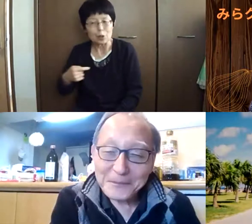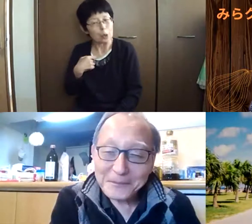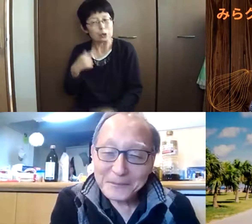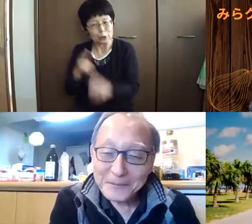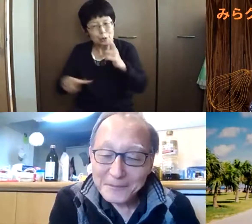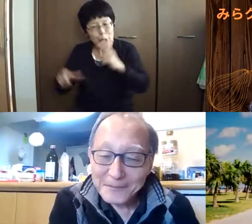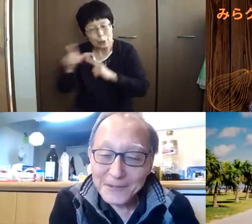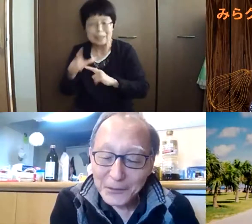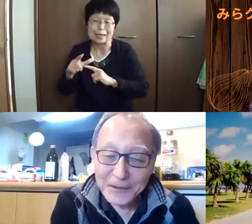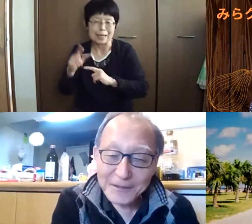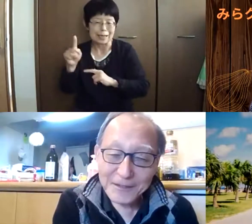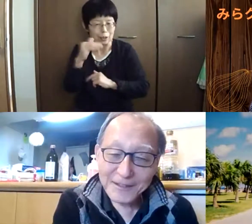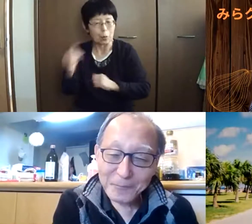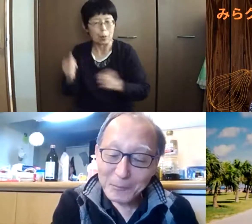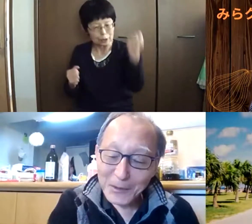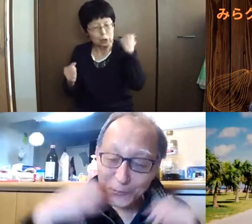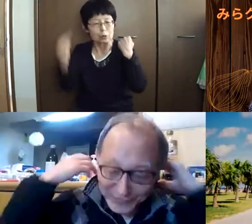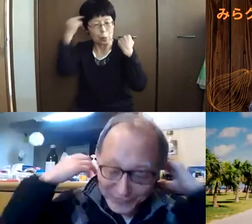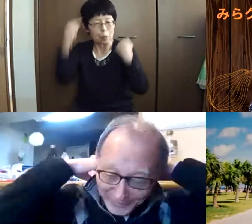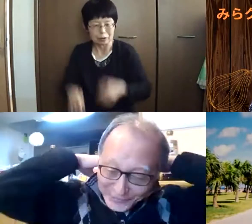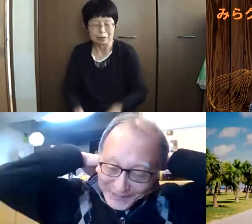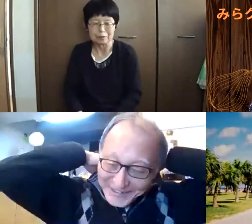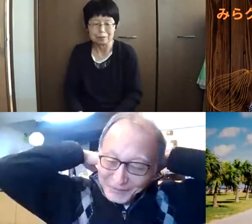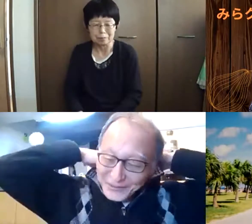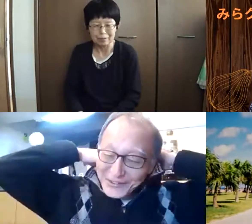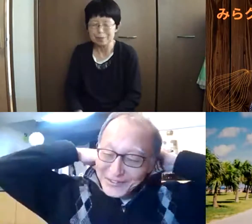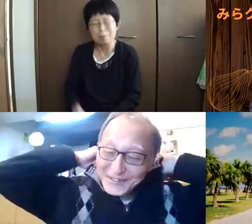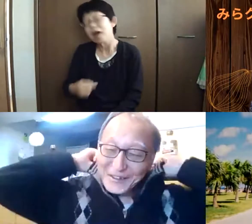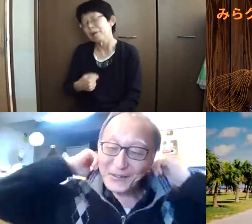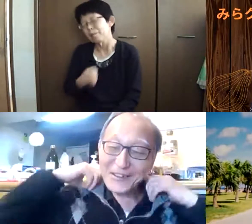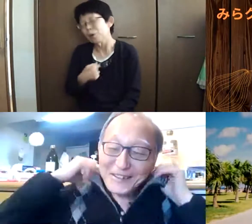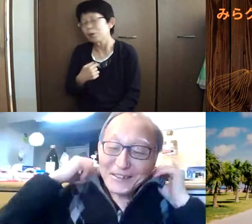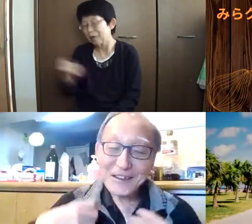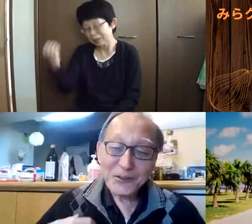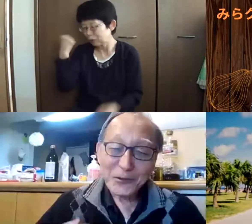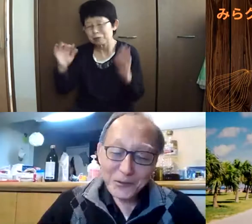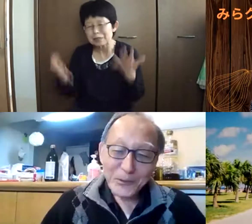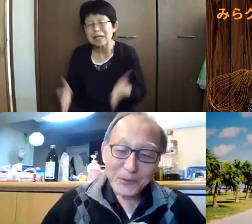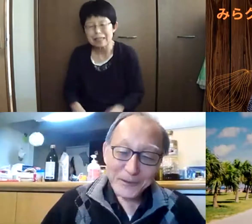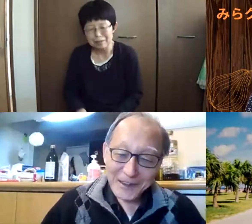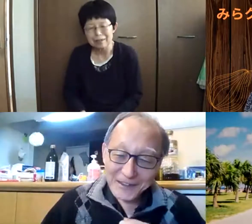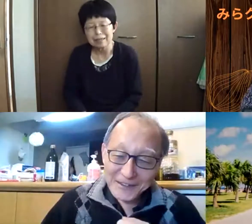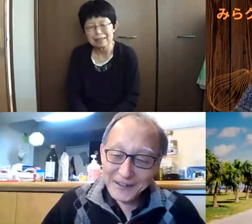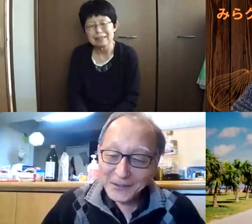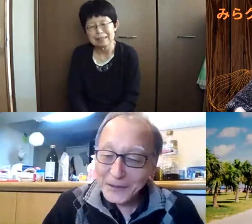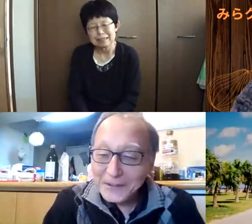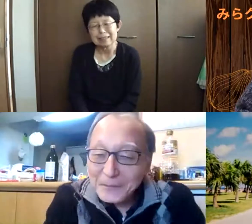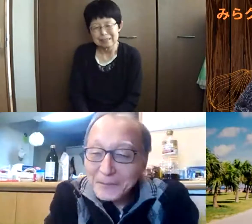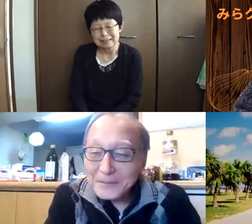そうなんですね。 まあ、僕はそんなに強くないけど、僕より強くてもそんなにこう褒め言葉にならないんだけどね。 いや、強い